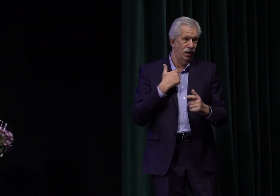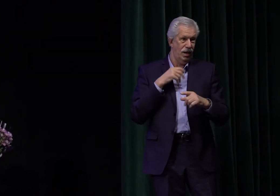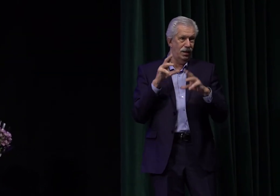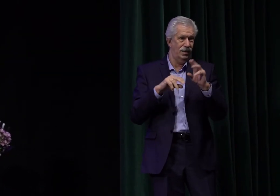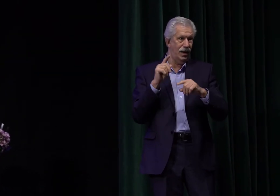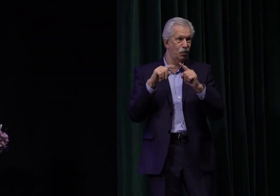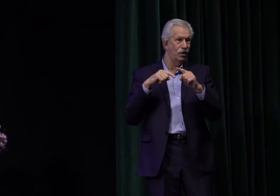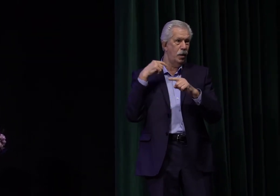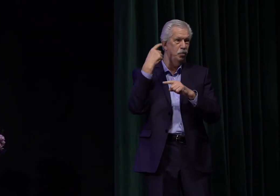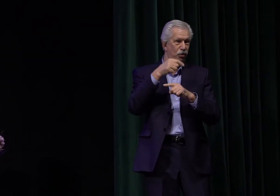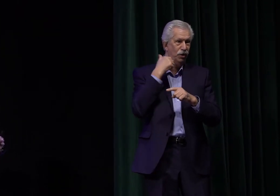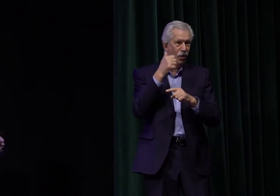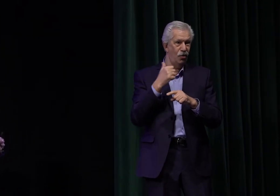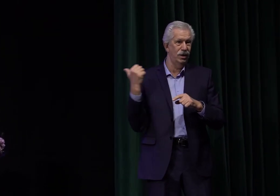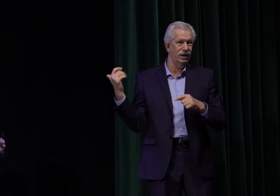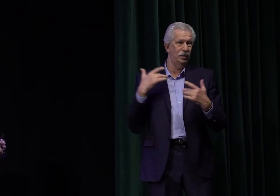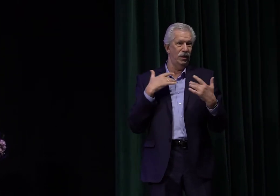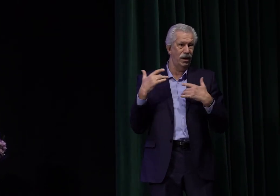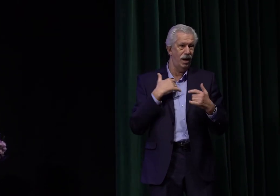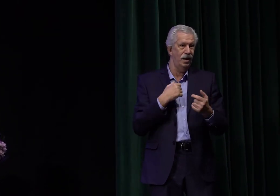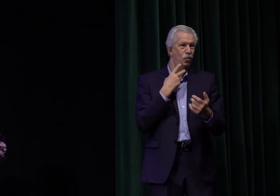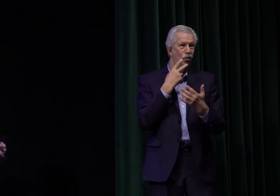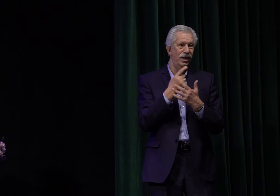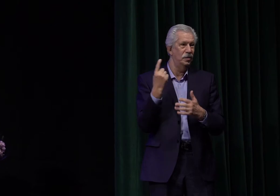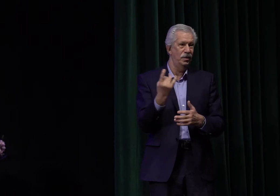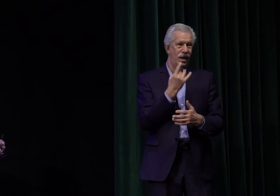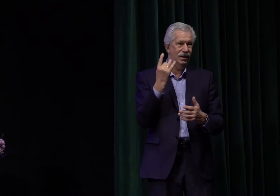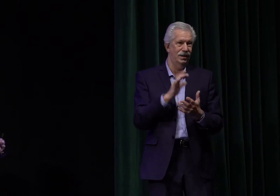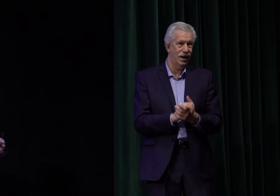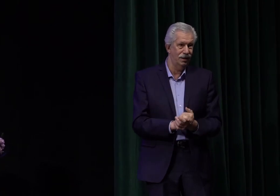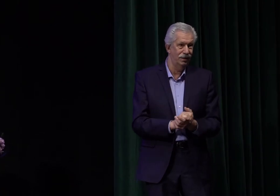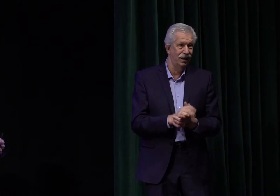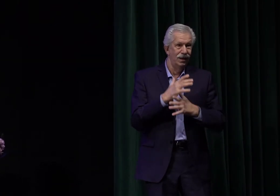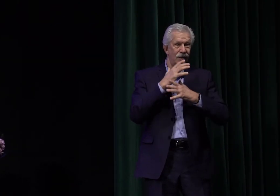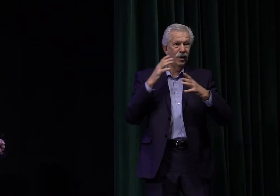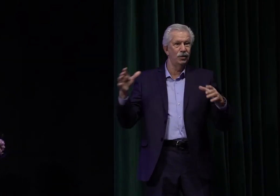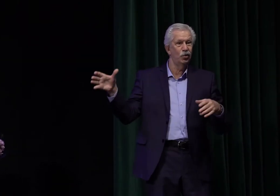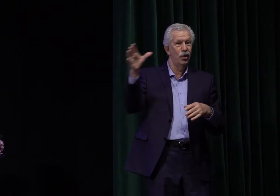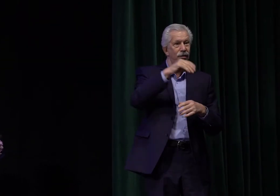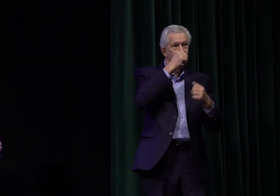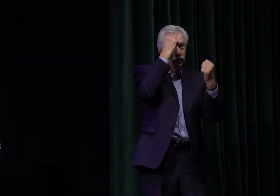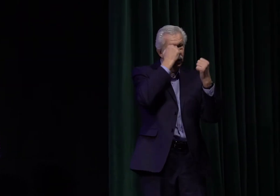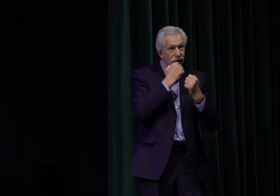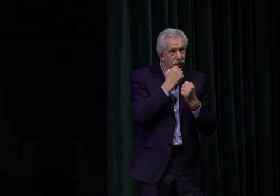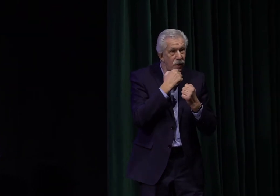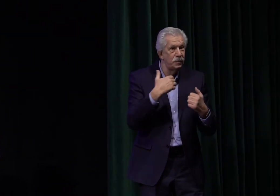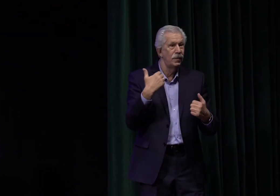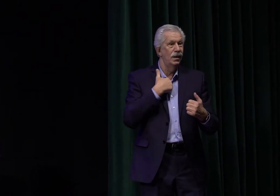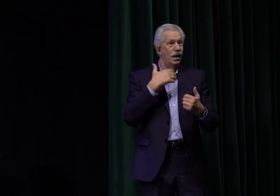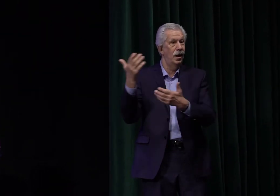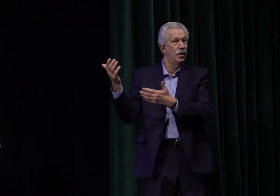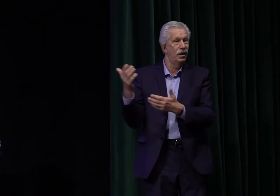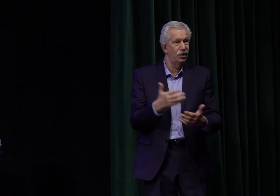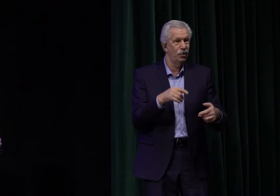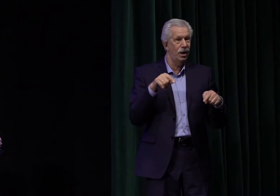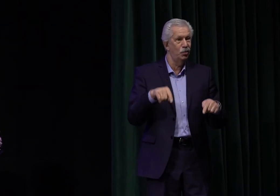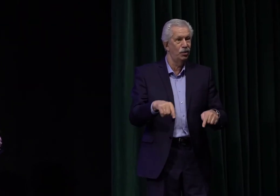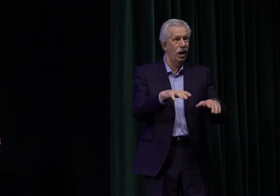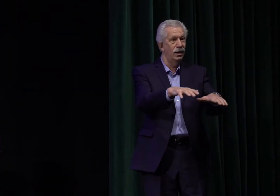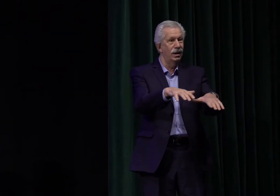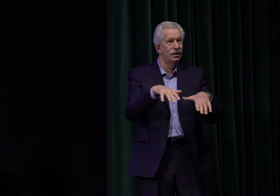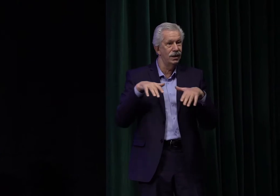финансировало наши проекты. Надеюсь, что на будущий год, естественно, спектакль мы покажем не один раз. Спасибо вам